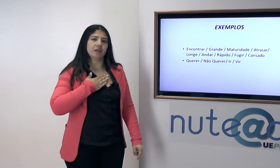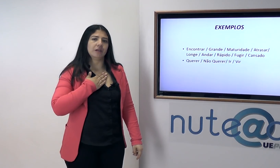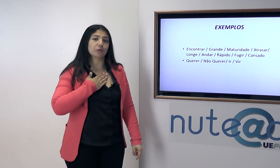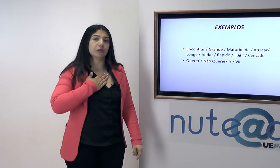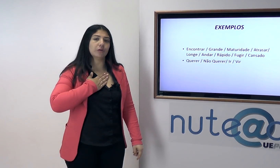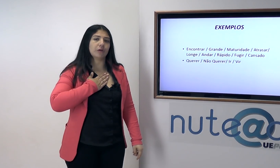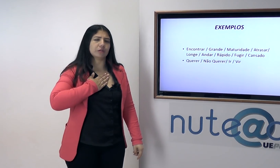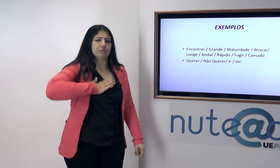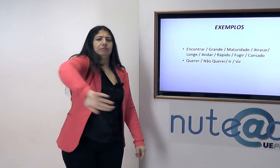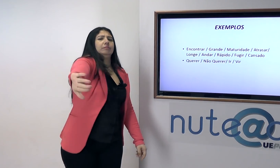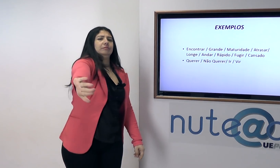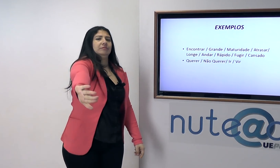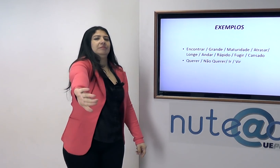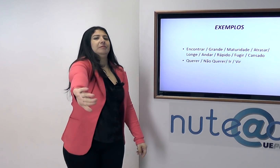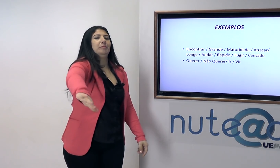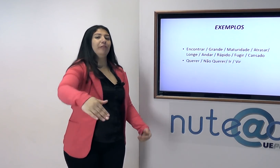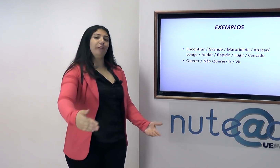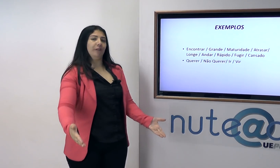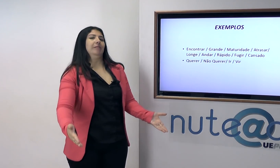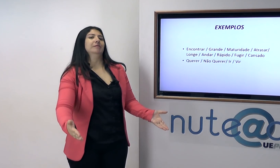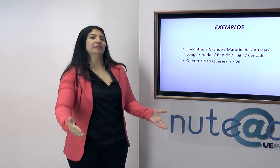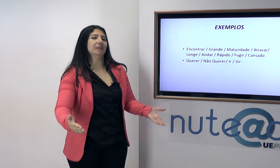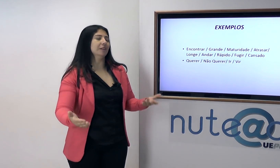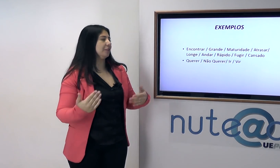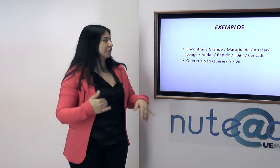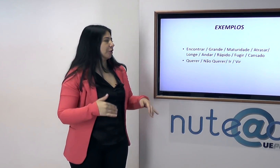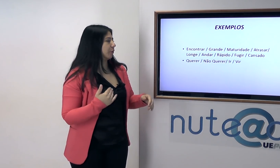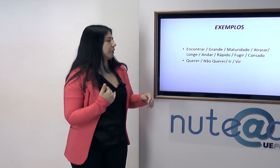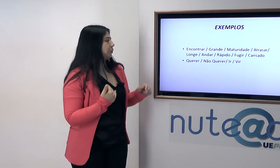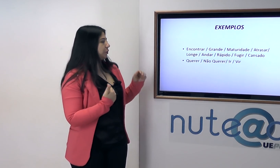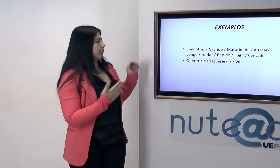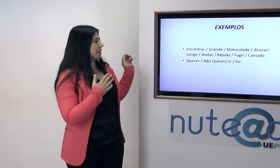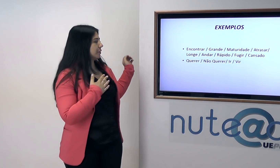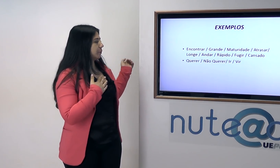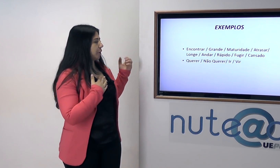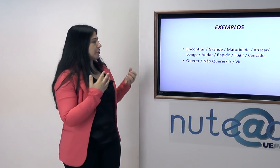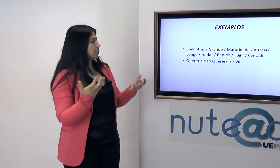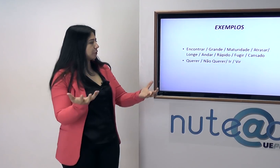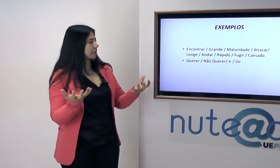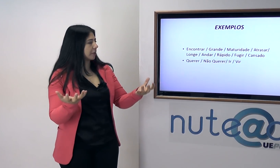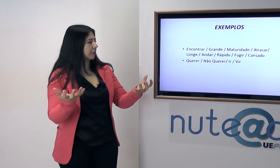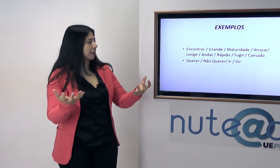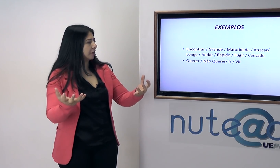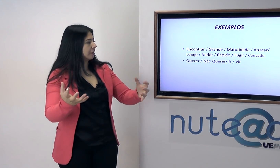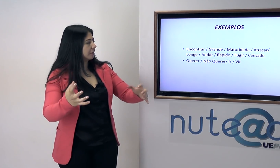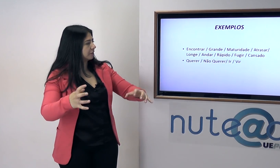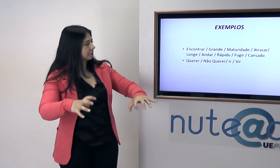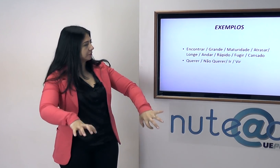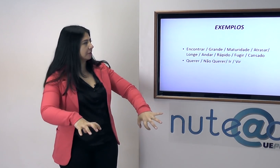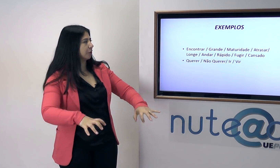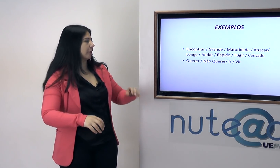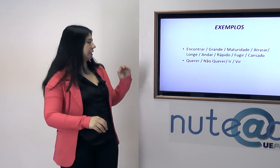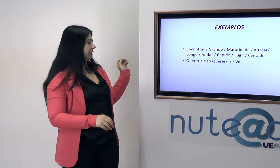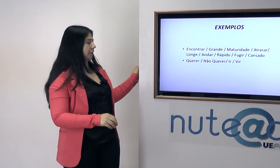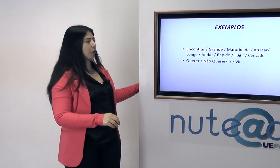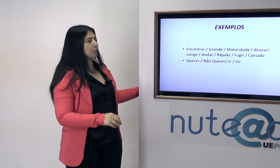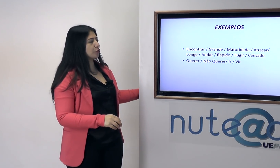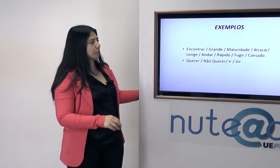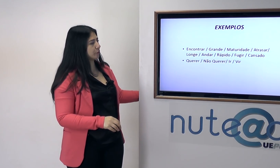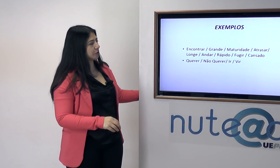eu não gosto, para fora. Tá? Geralmente quando é mais próximo, querer, não querer, alguns tipos